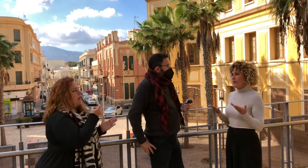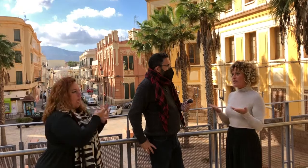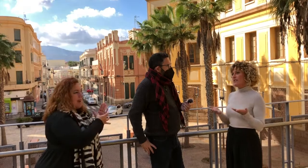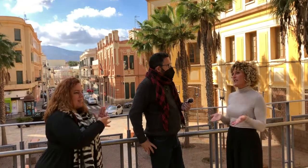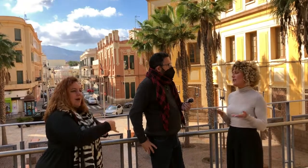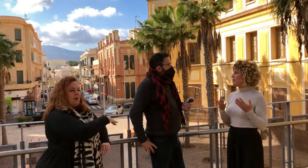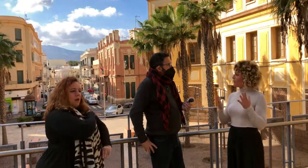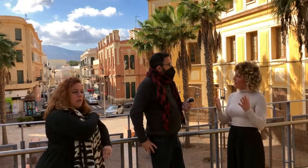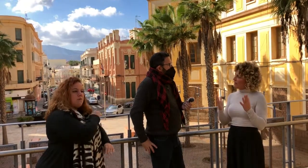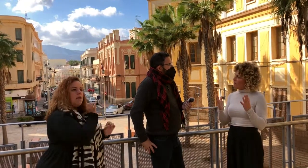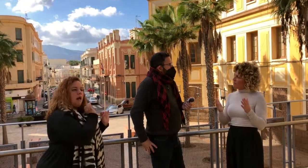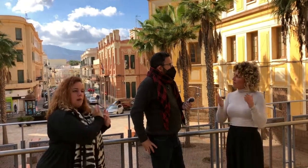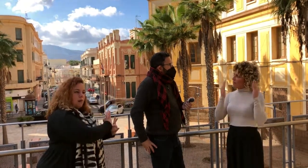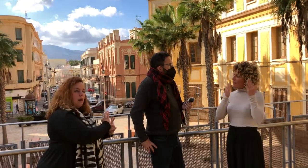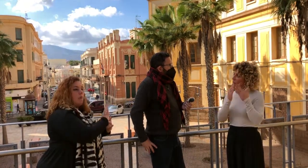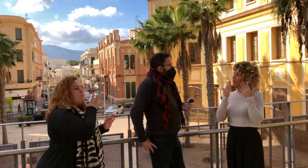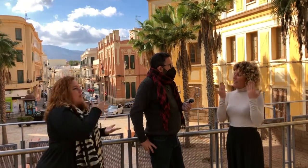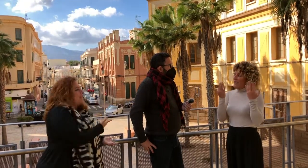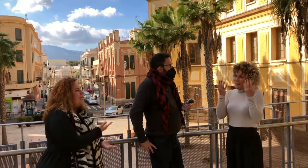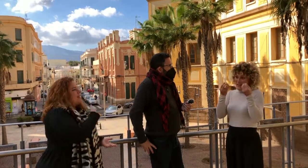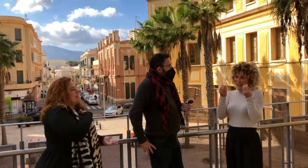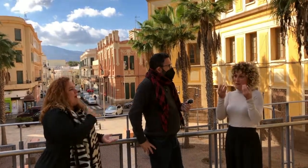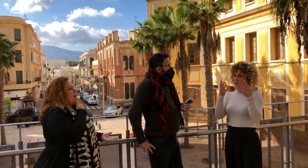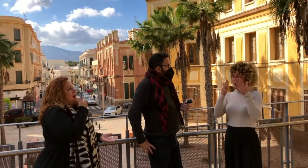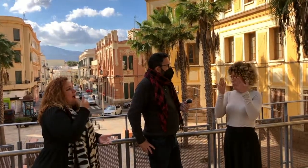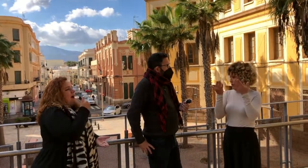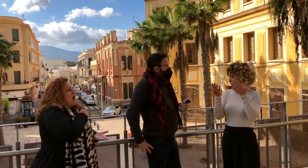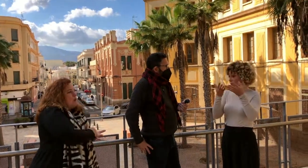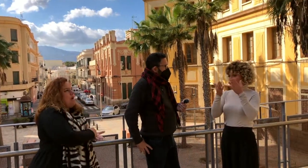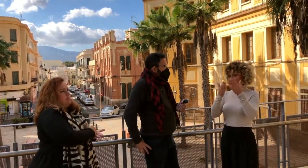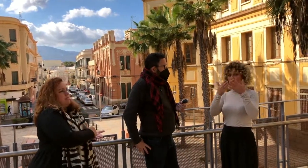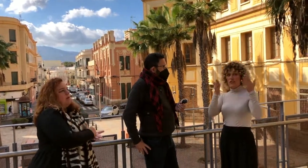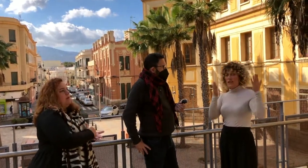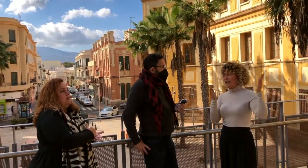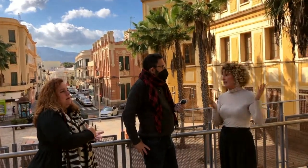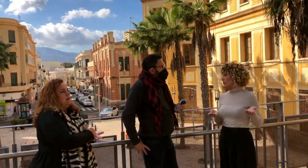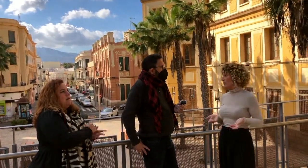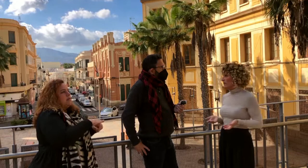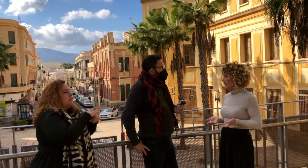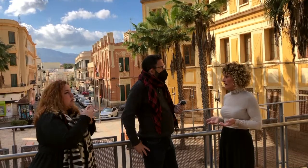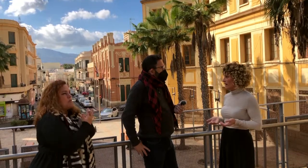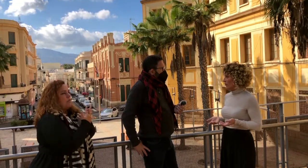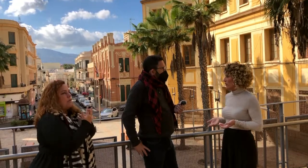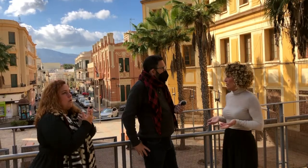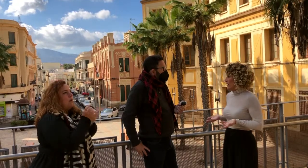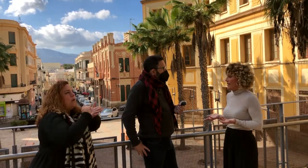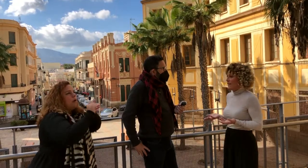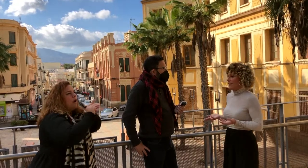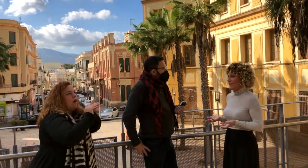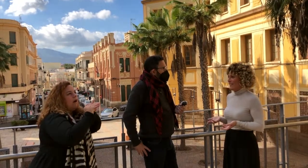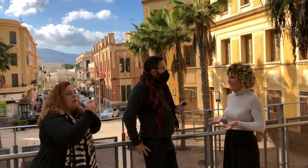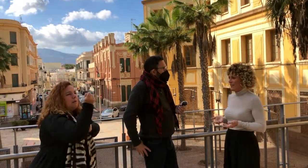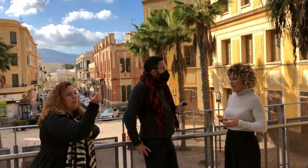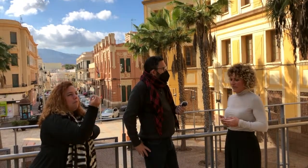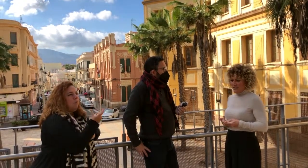¿Y por qué se tiene que conformar que le escriban, o sea, con cosas escritas en una pizarra, ¿no? Claro. Ella